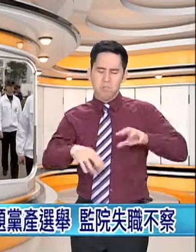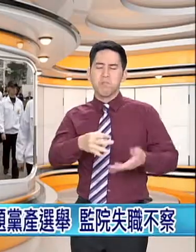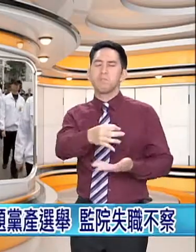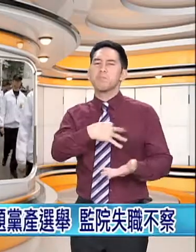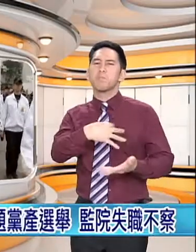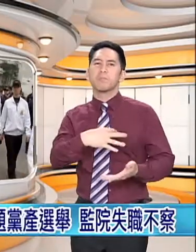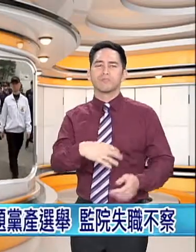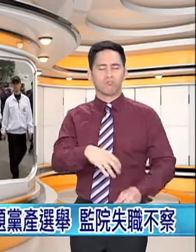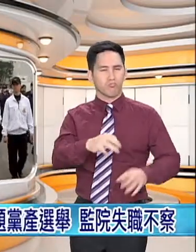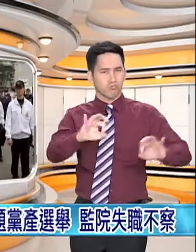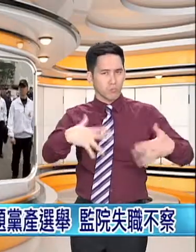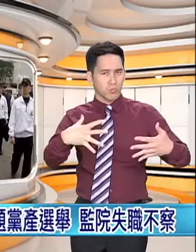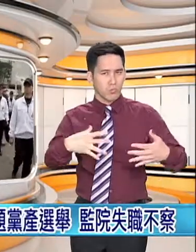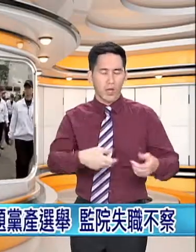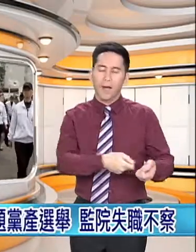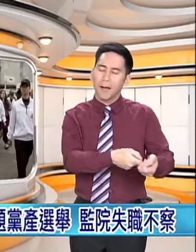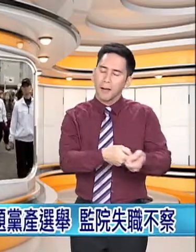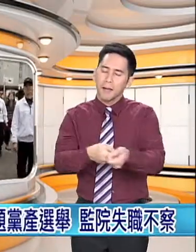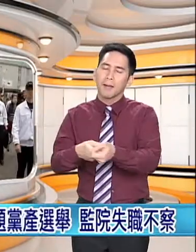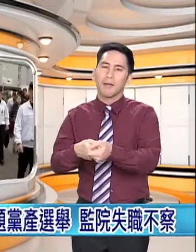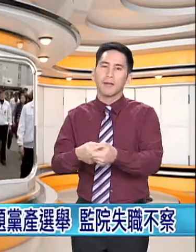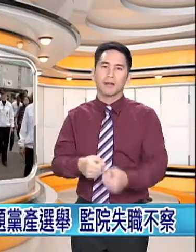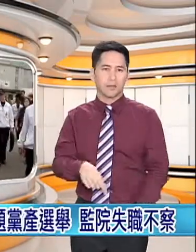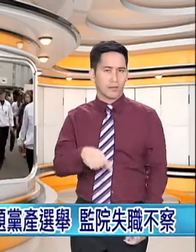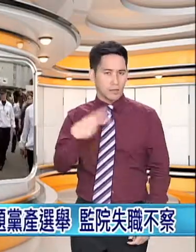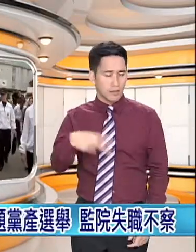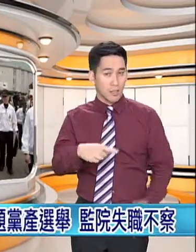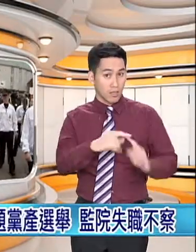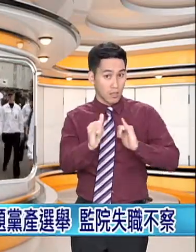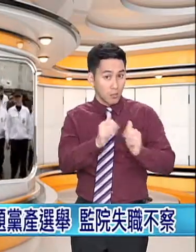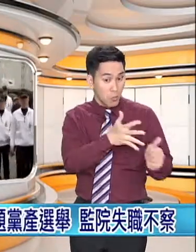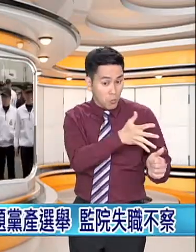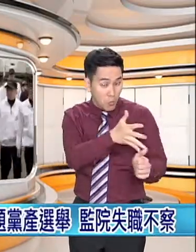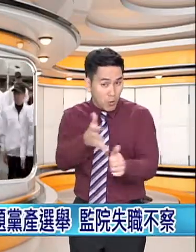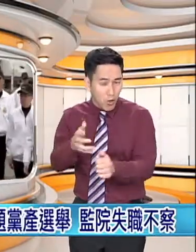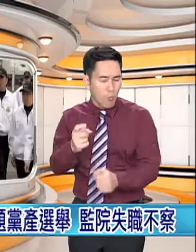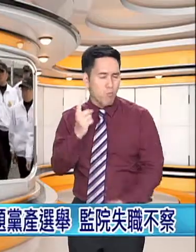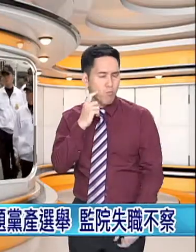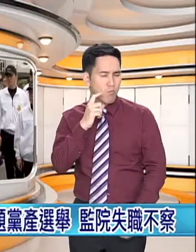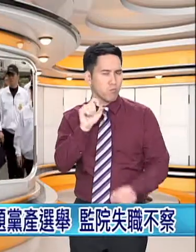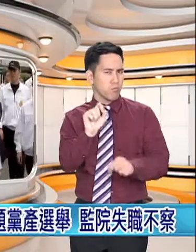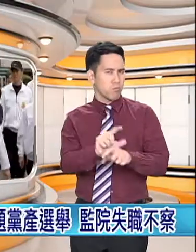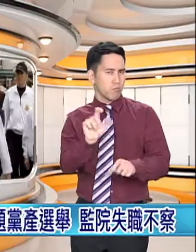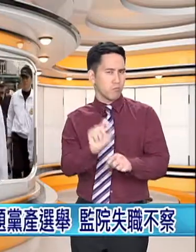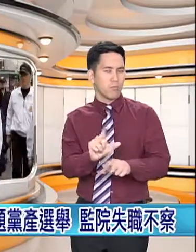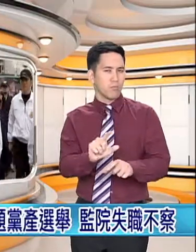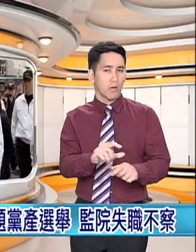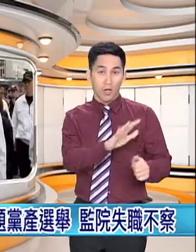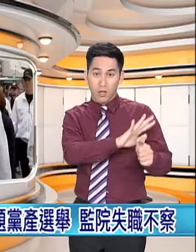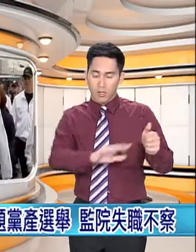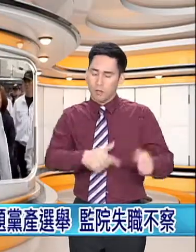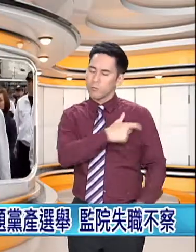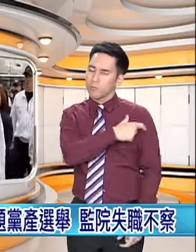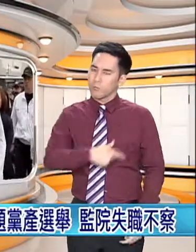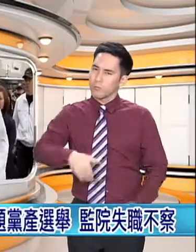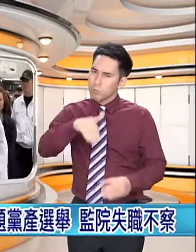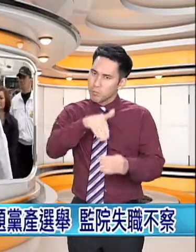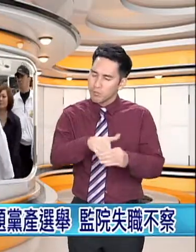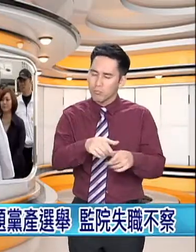做假民调，导致选举不公平，但是监察院却都没有处理。宋楚瑜也认